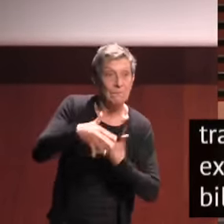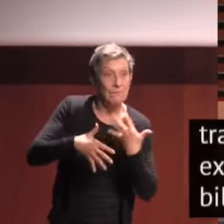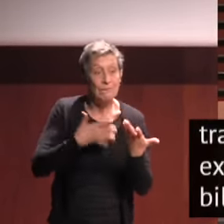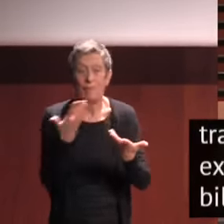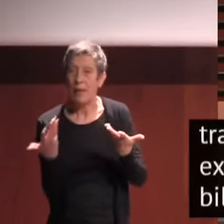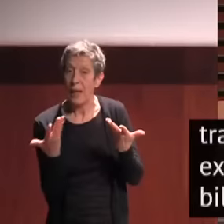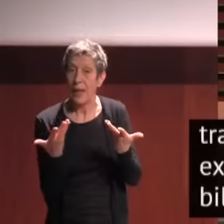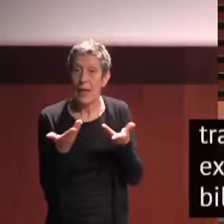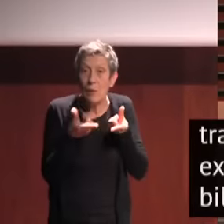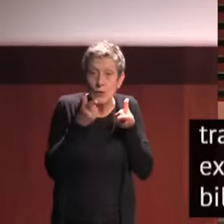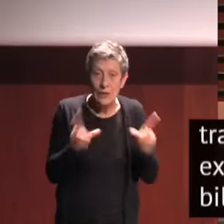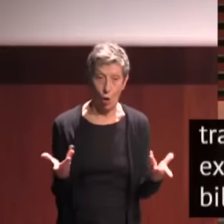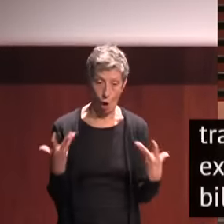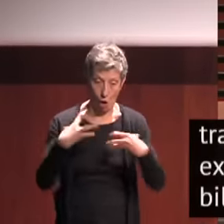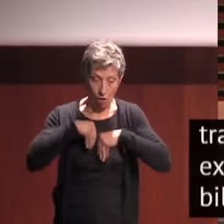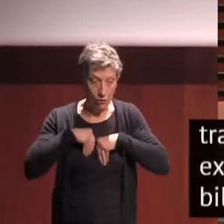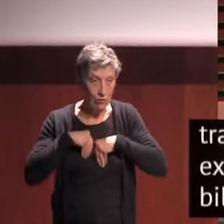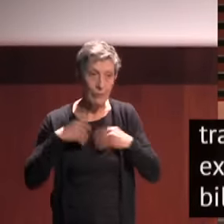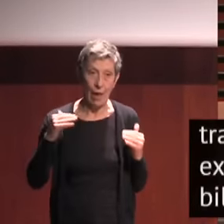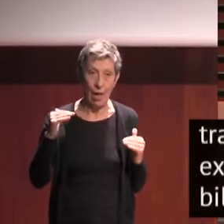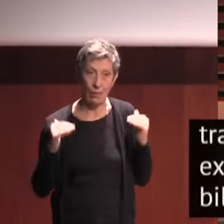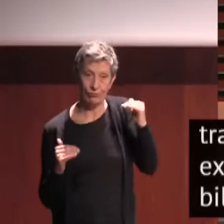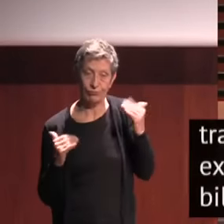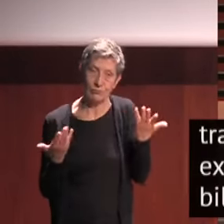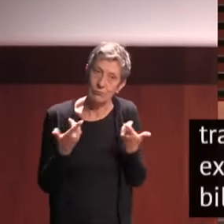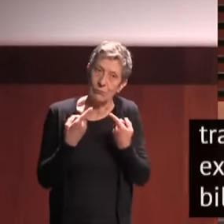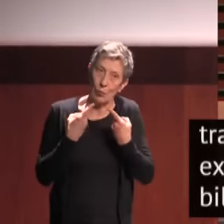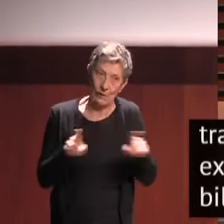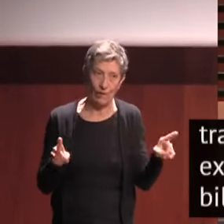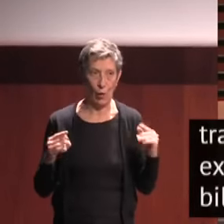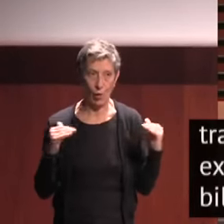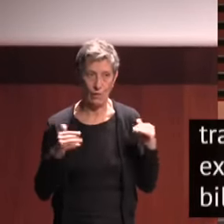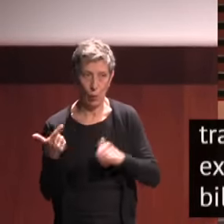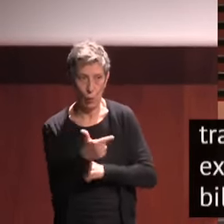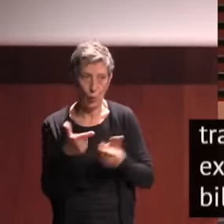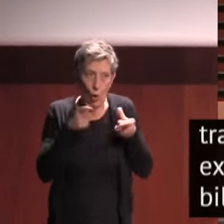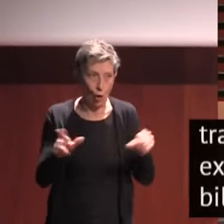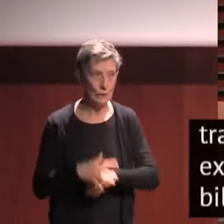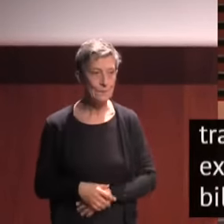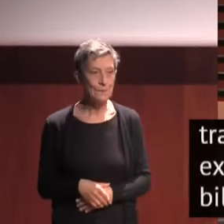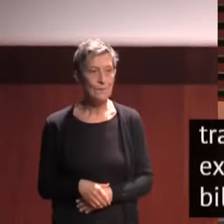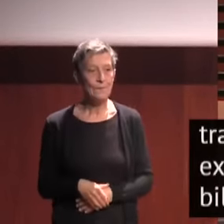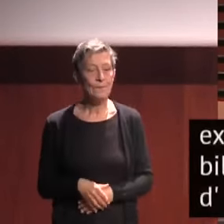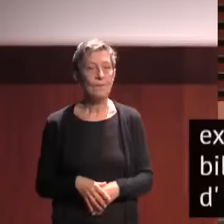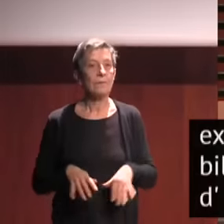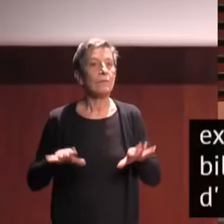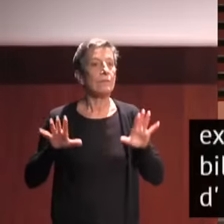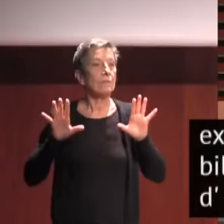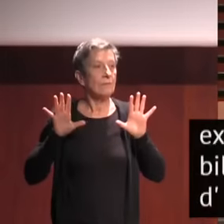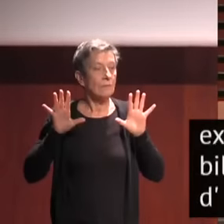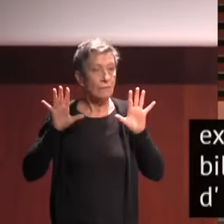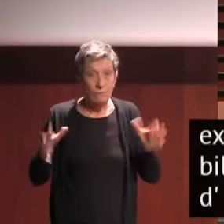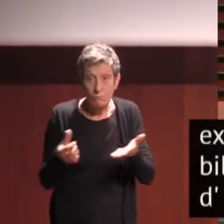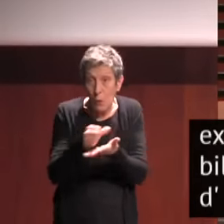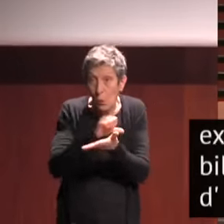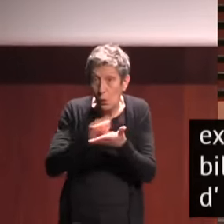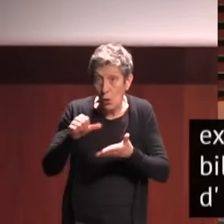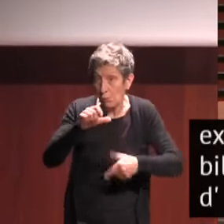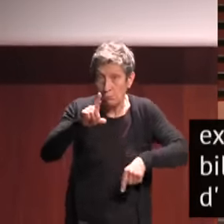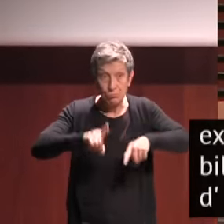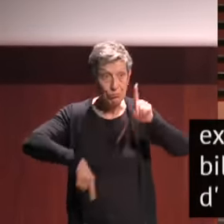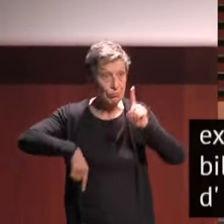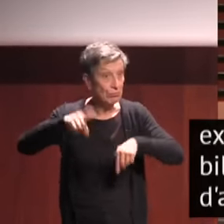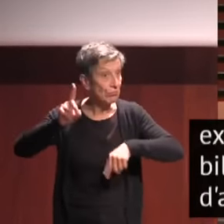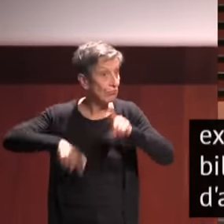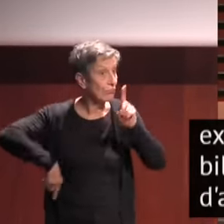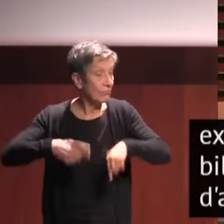inégale entre les langues. Les figures d'auteur, donc, ils vont varier